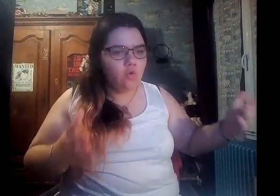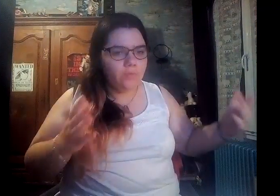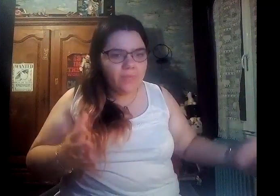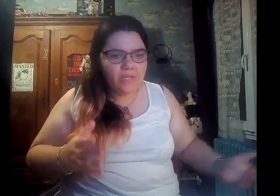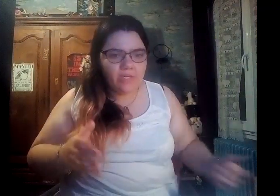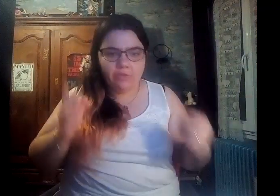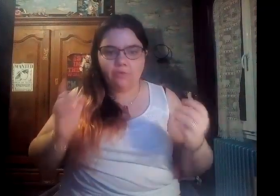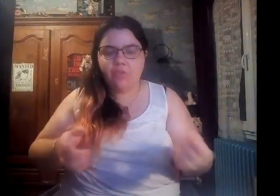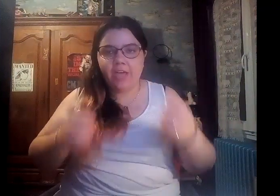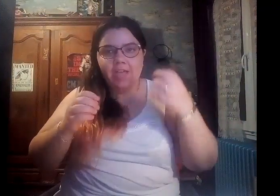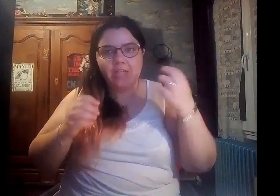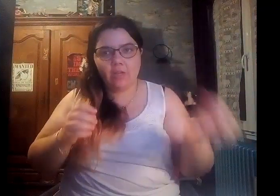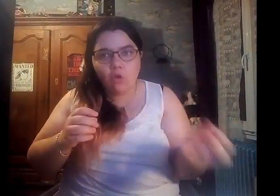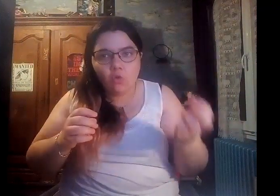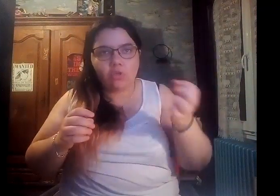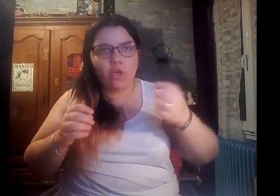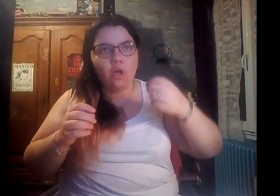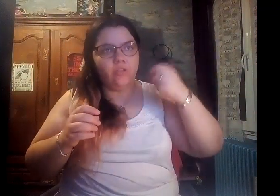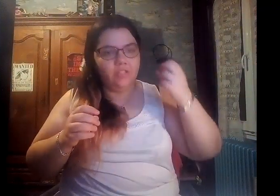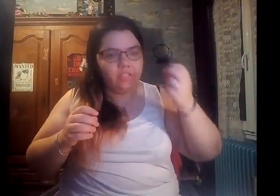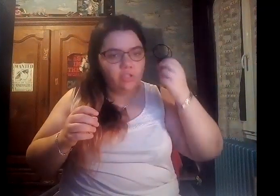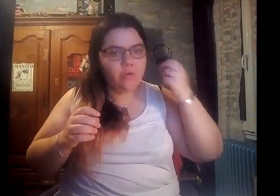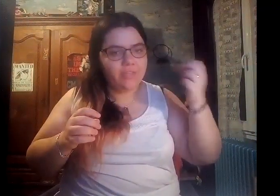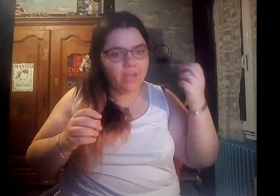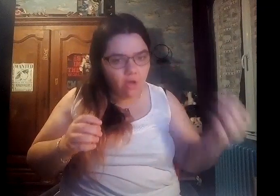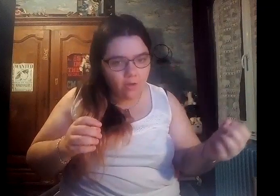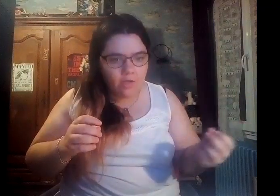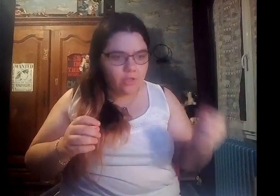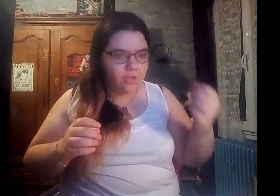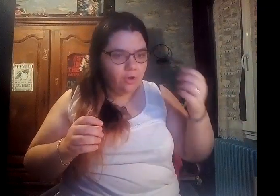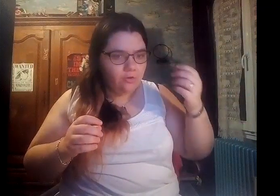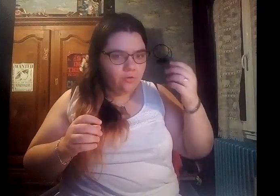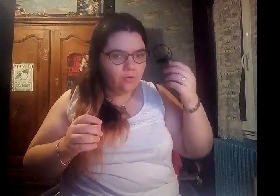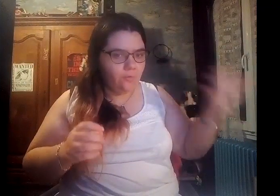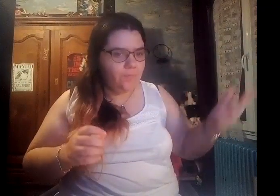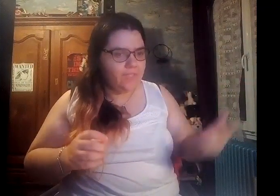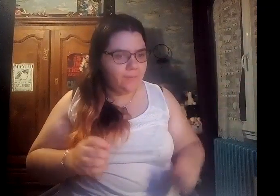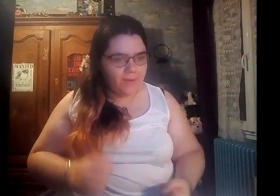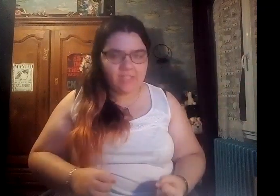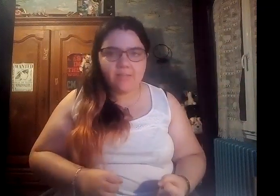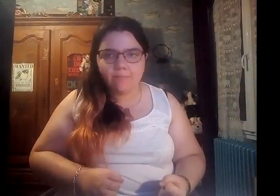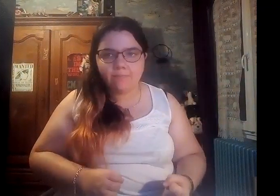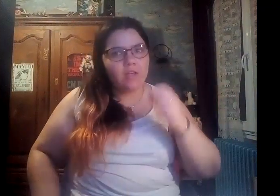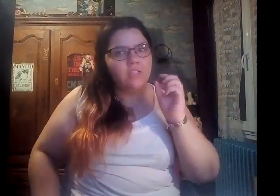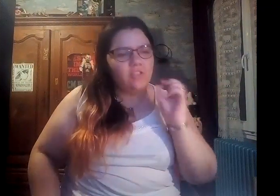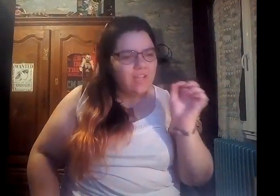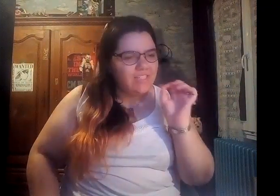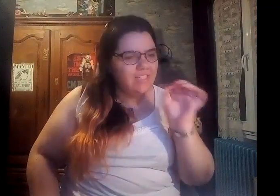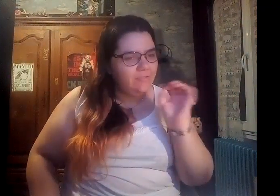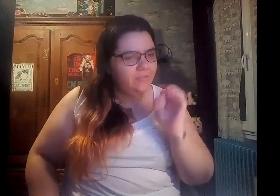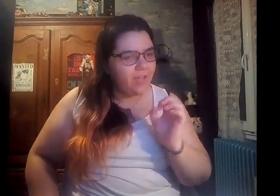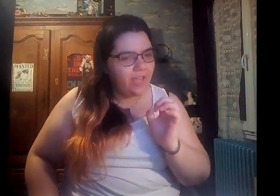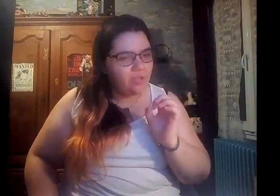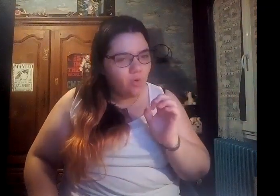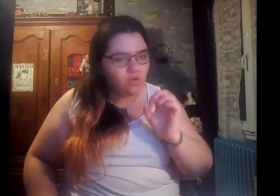le mimique devient le compteur the storyteller dans le pizzaplex cela signifierait donc